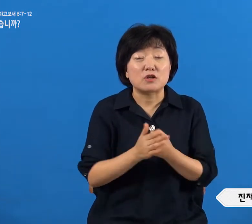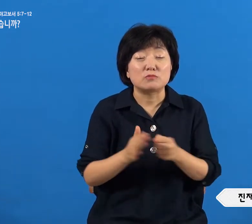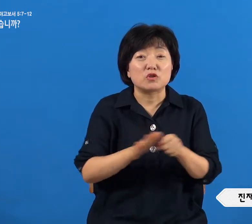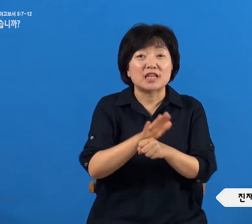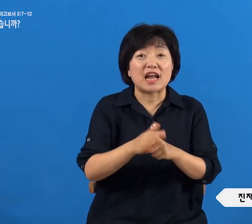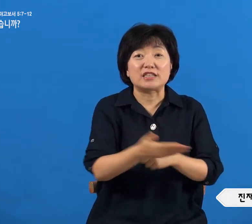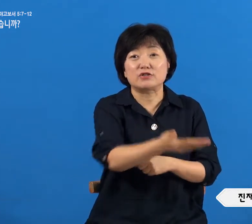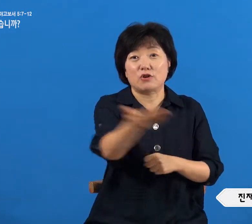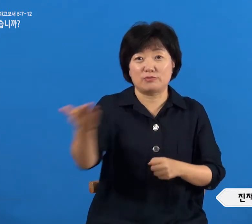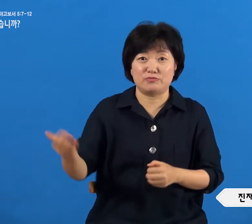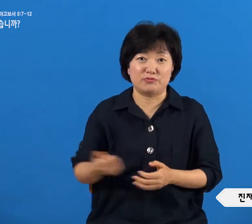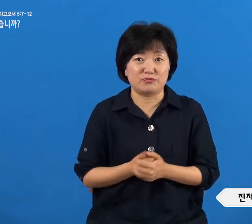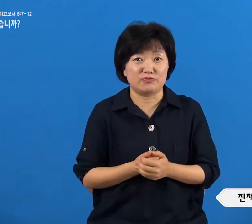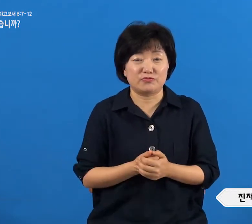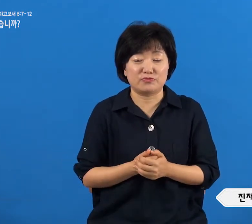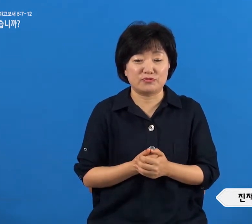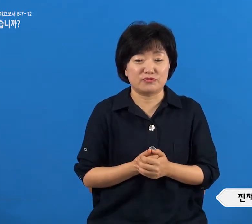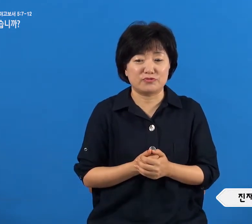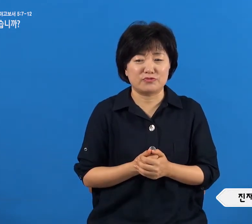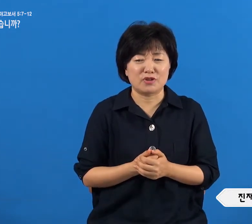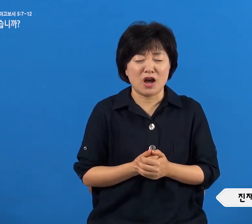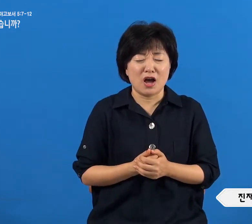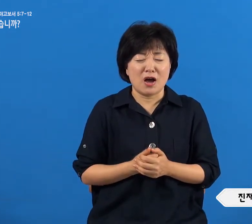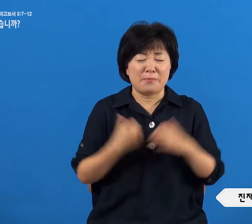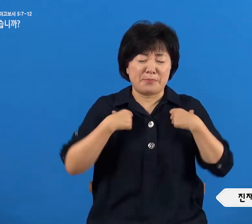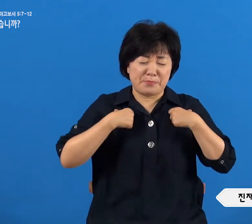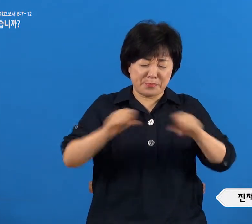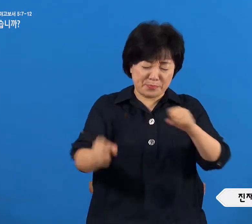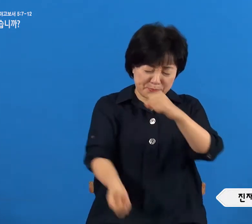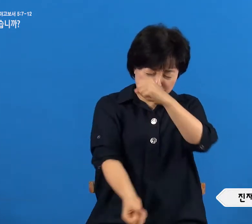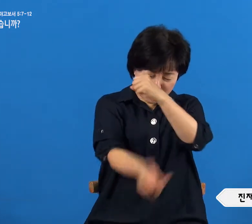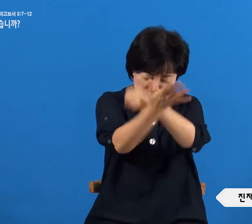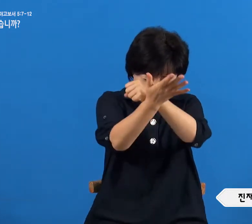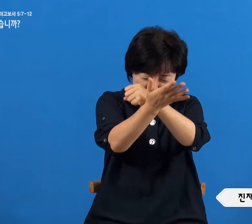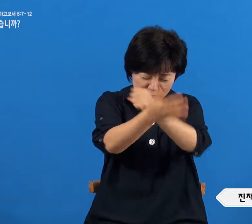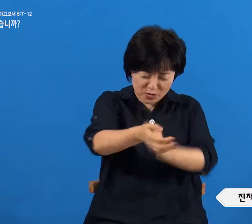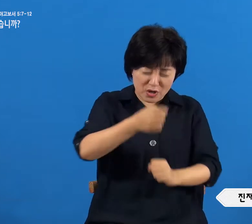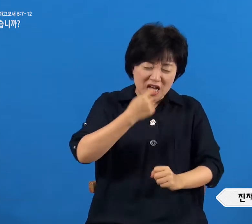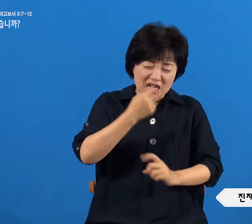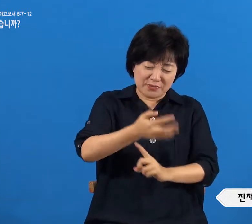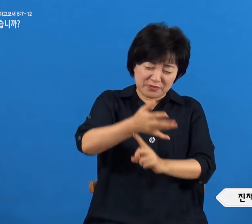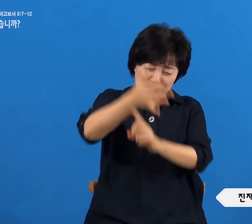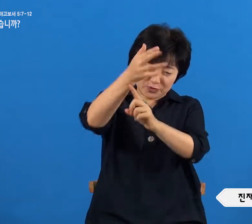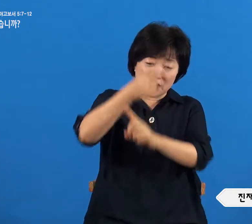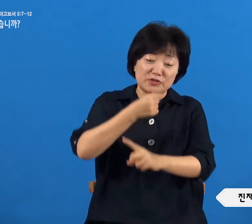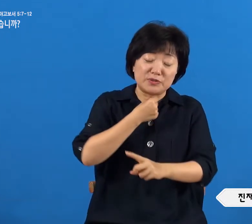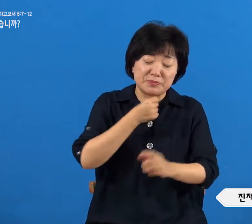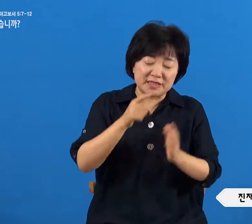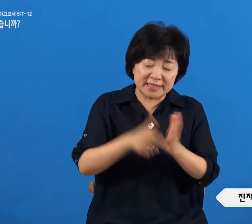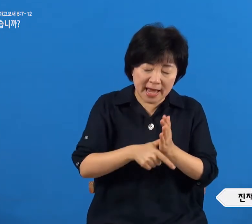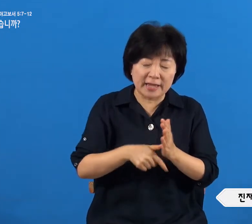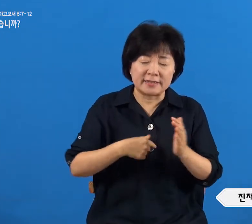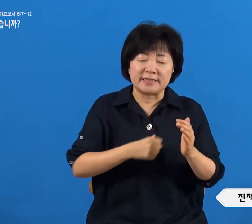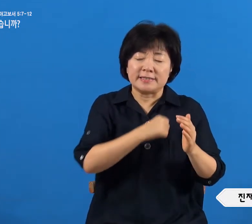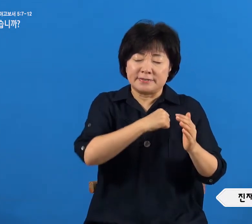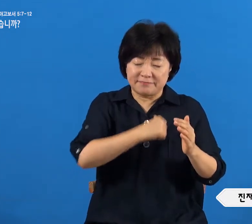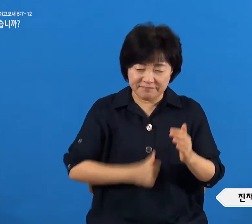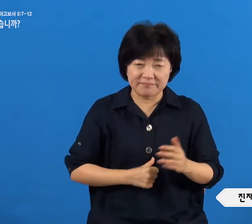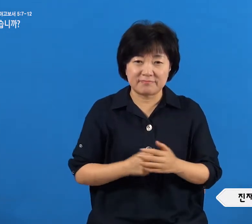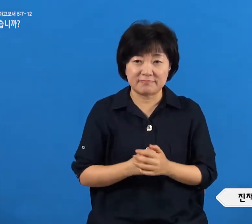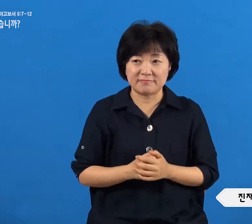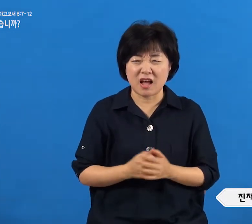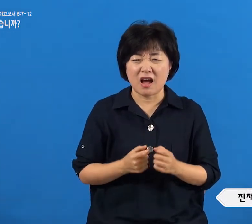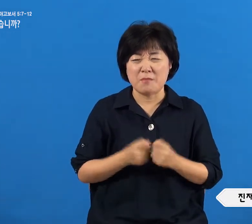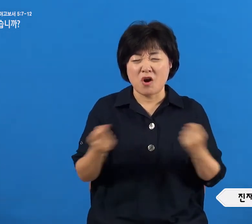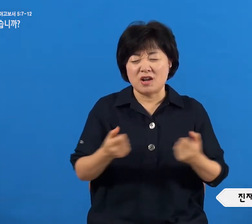사랑하는 여러분, 수건을 던지고 싶을 때 인내하십시오. 어디론가 멀리 팽개치고 떠나고 싶을